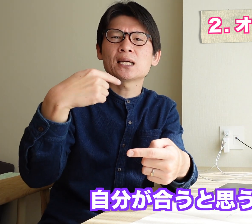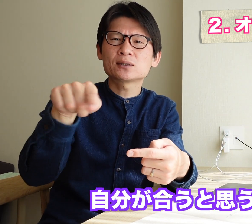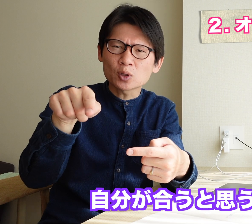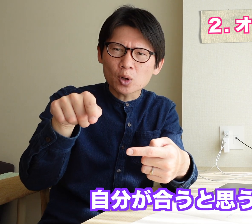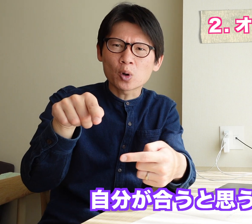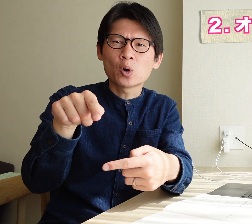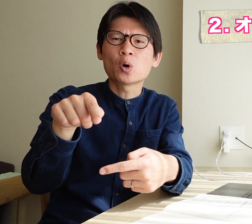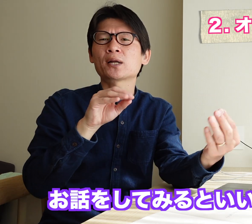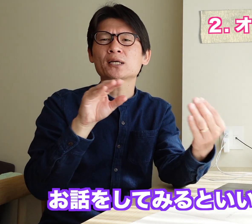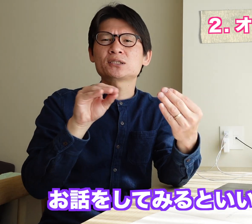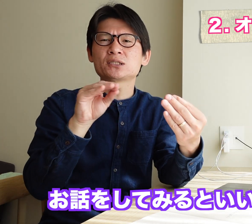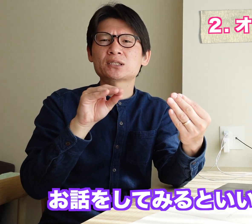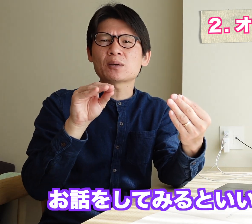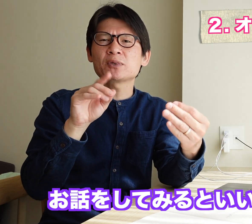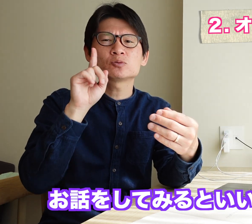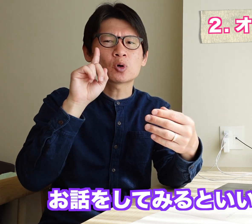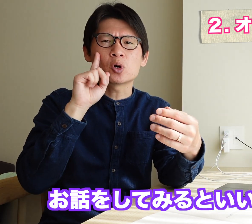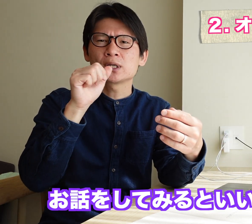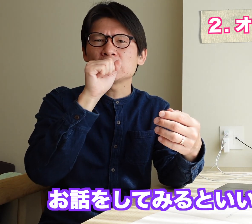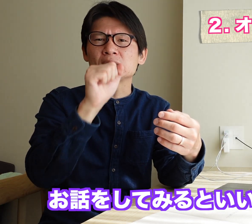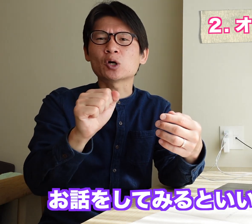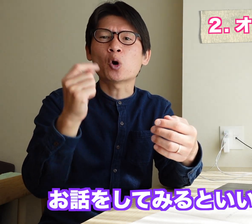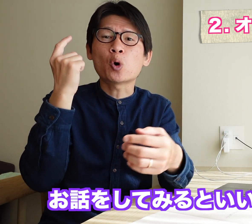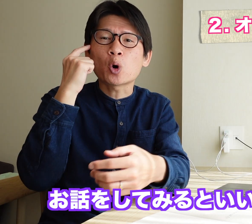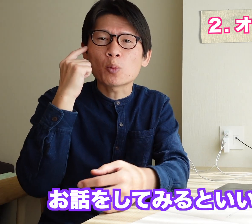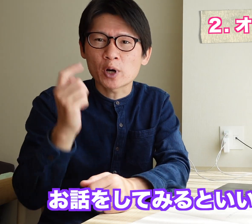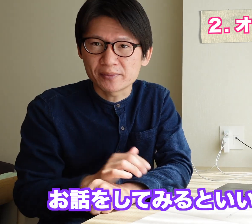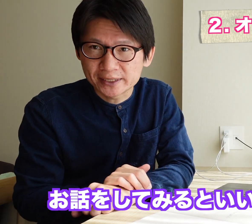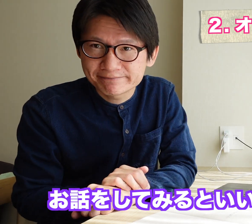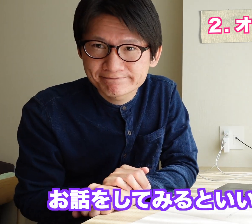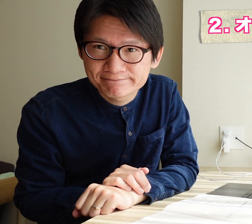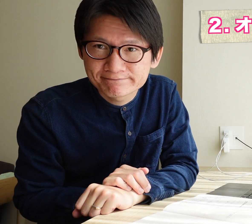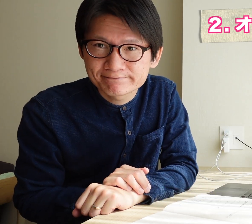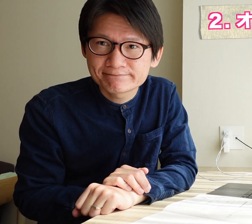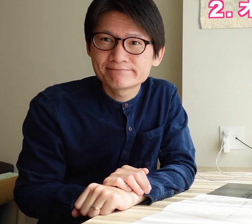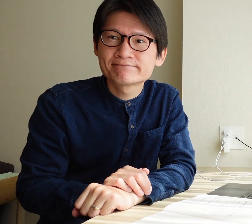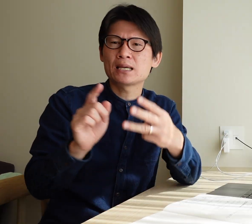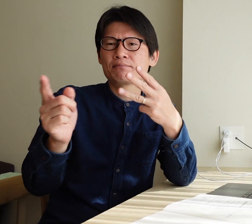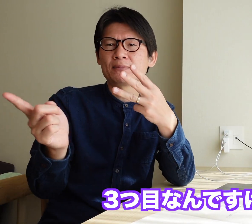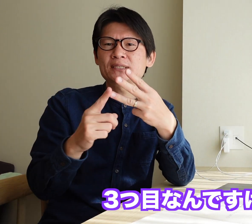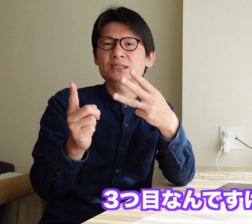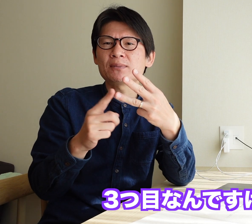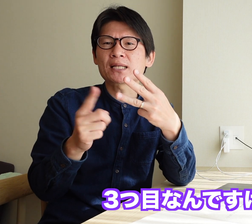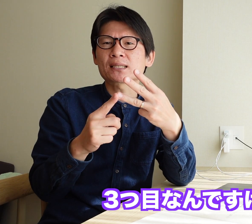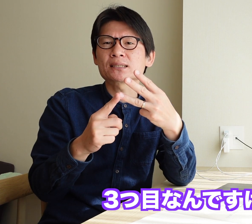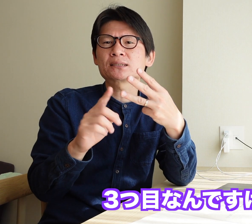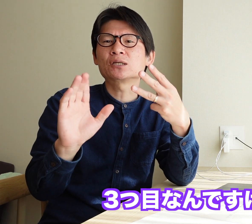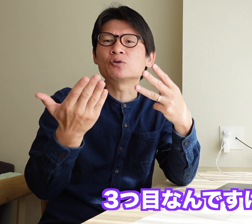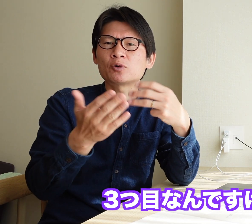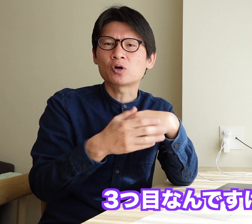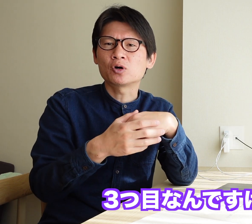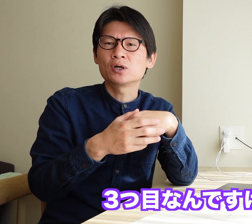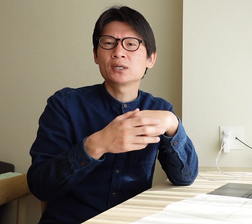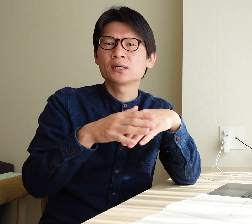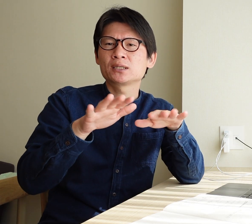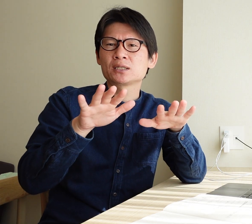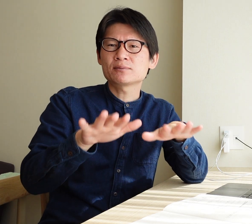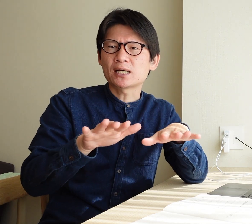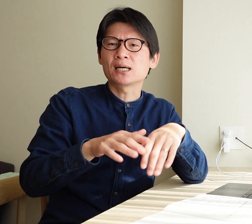とお話ししてみるといいと思います。3つ目なんですけども、今、やっ